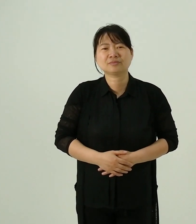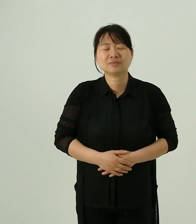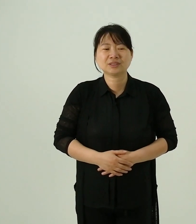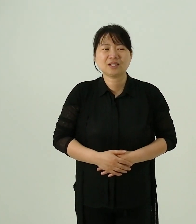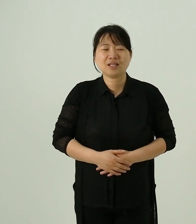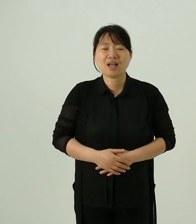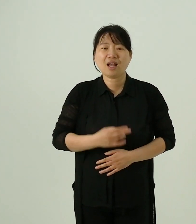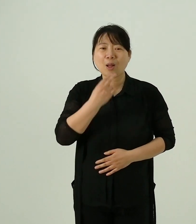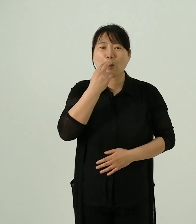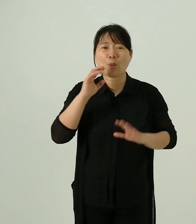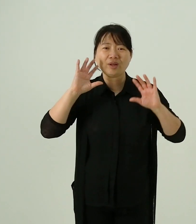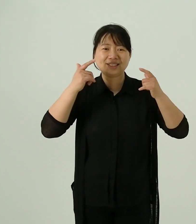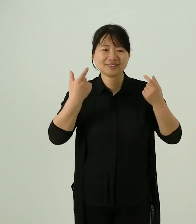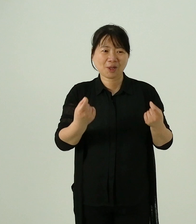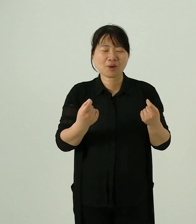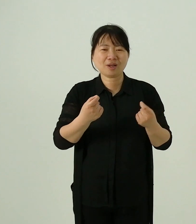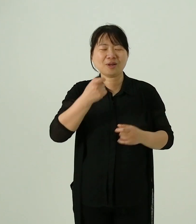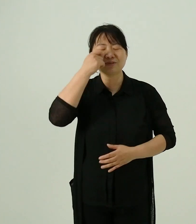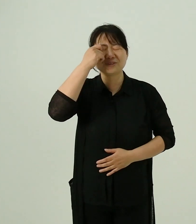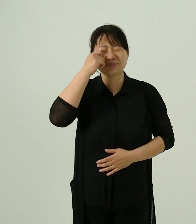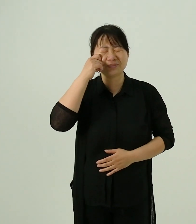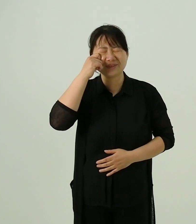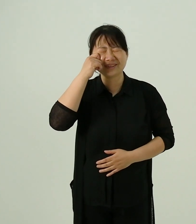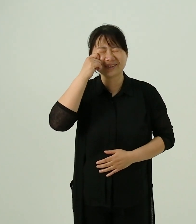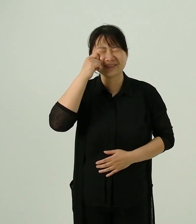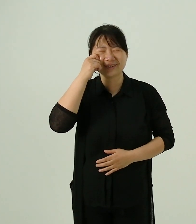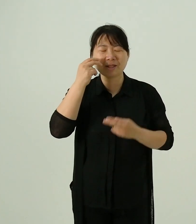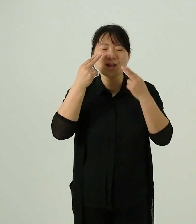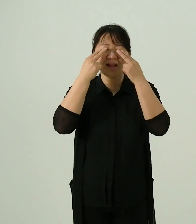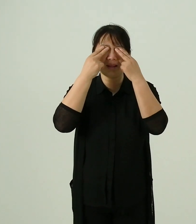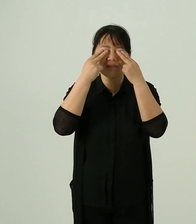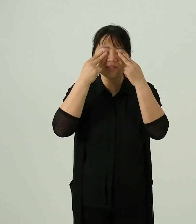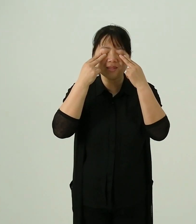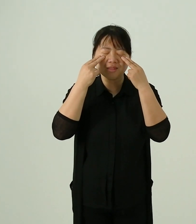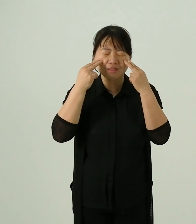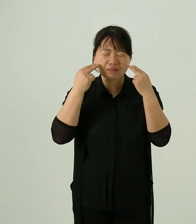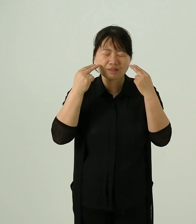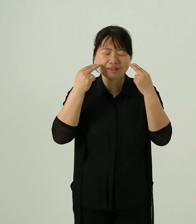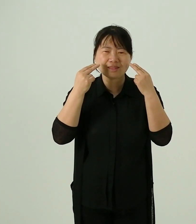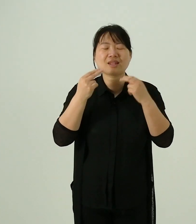어린애 같은 눈물이 속에서 삐질삐질 올라와요.